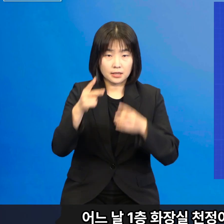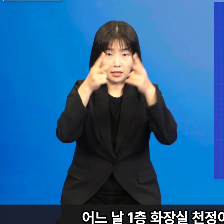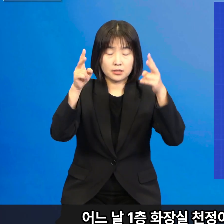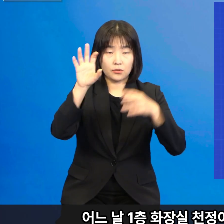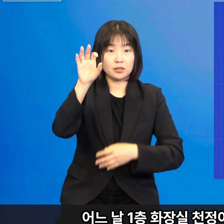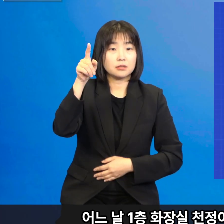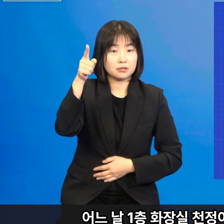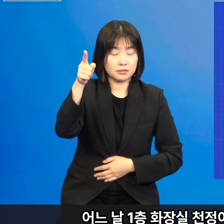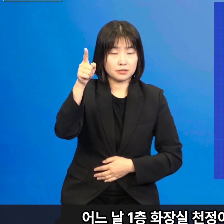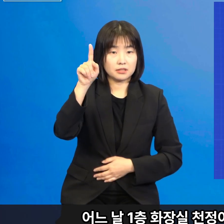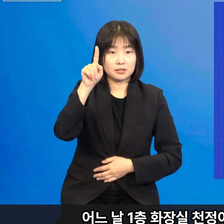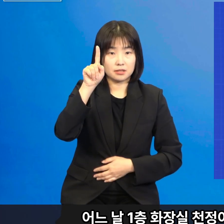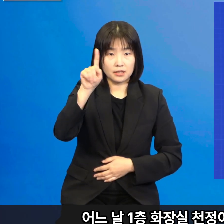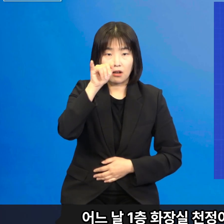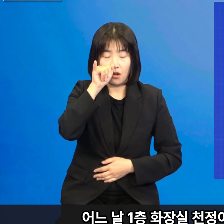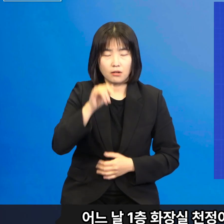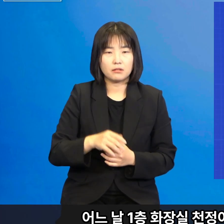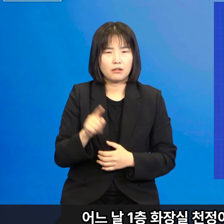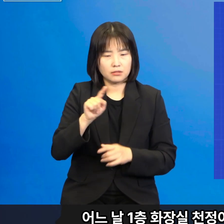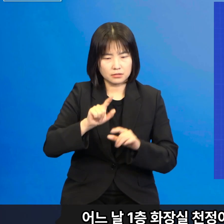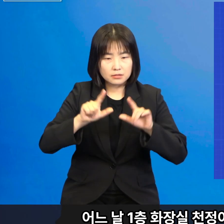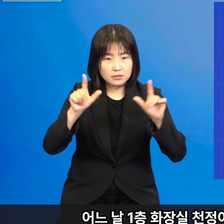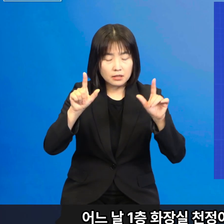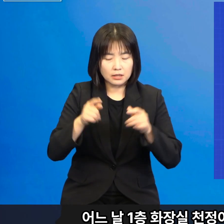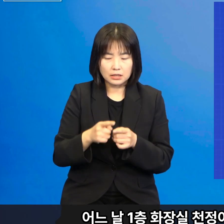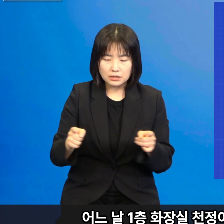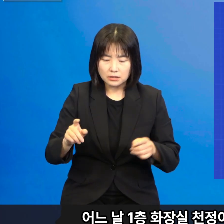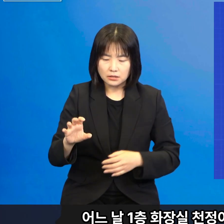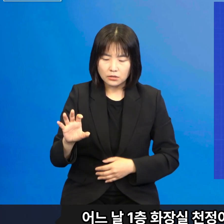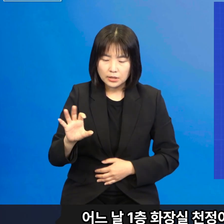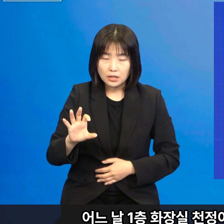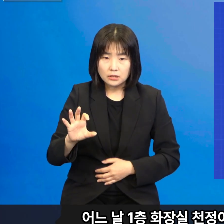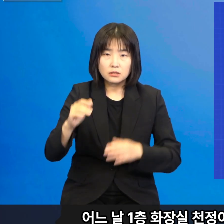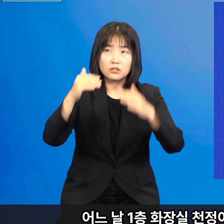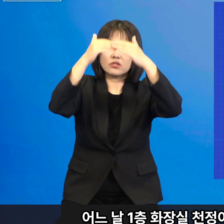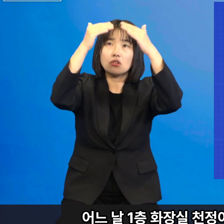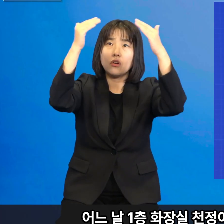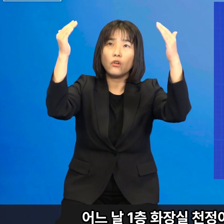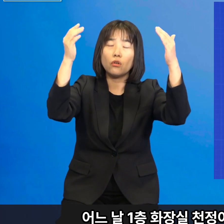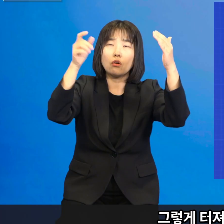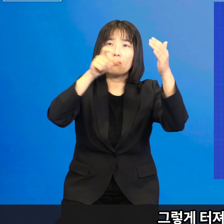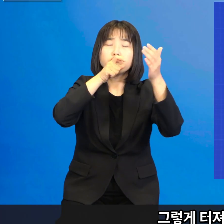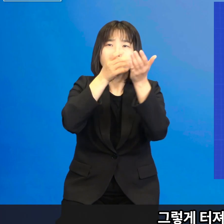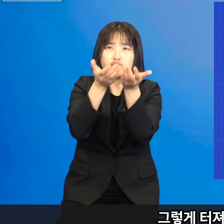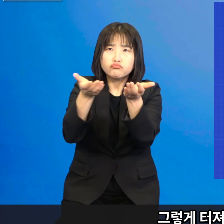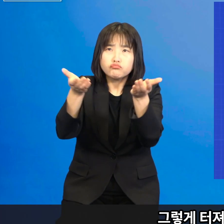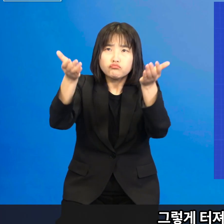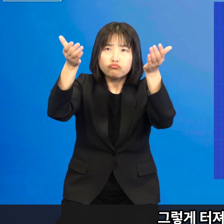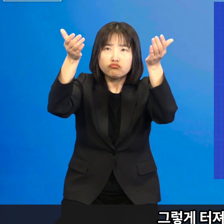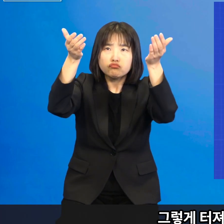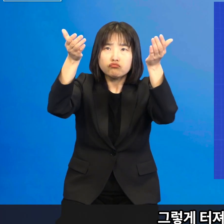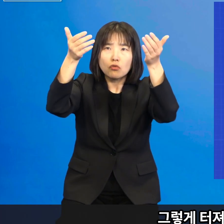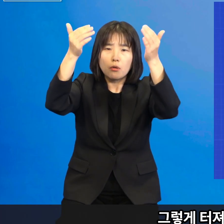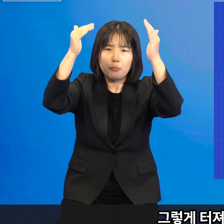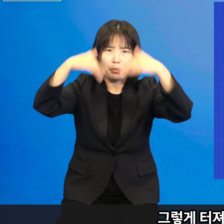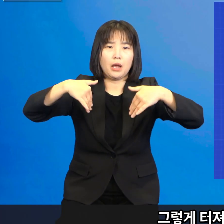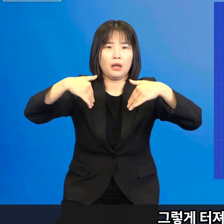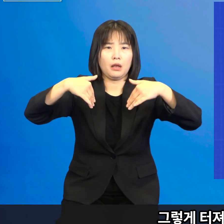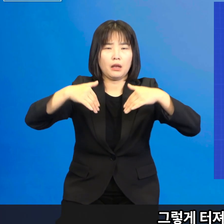어느 날 1층 화장실 천정이 무슨 웅덩이가 터진 것처럼 그렇게 터져 버린